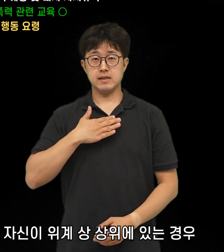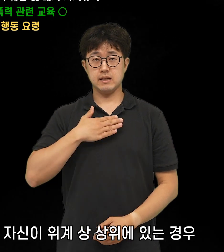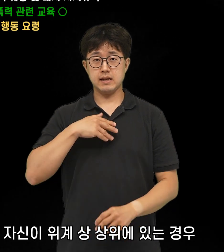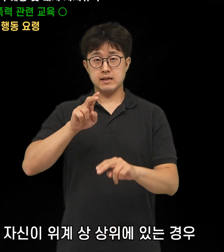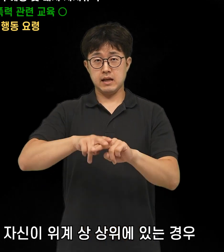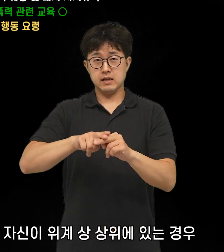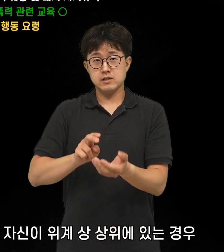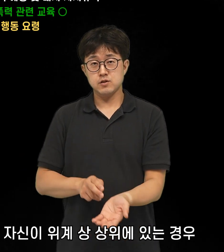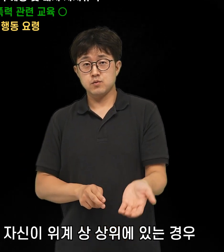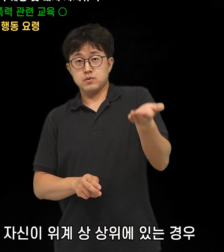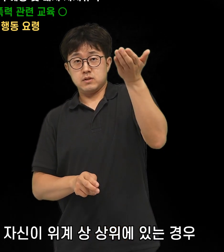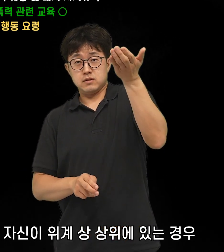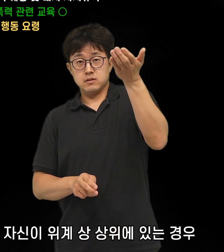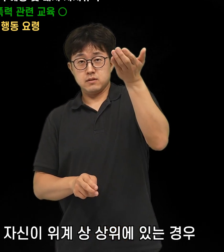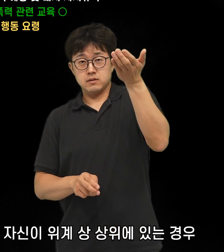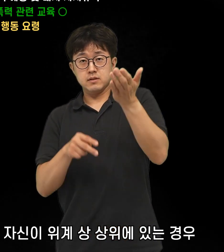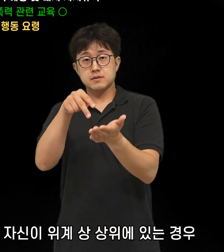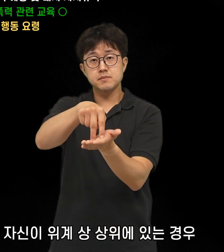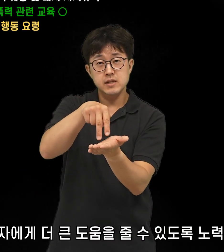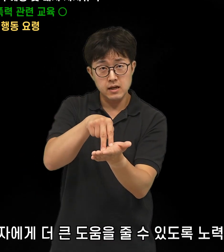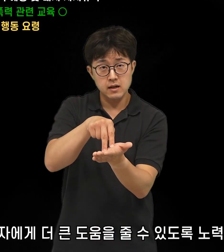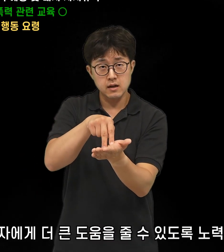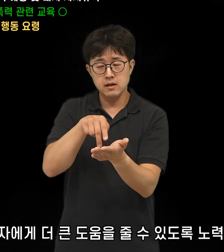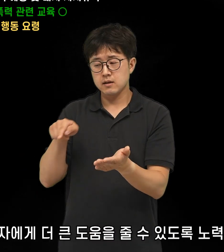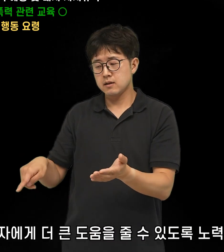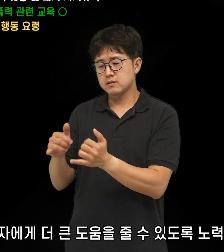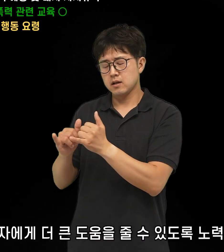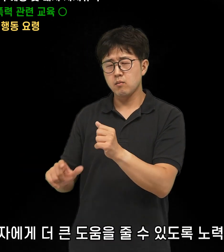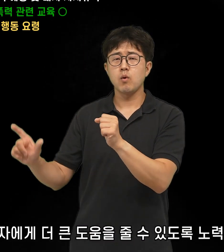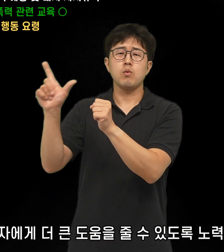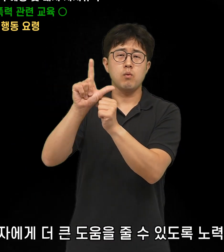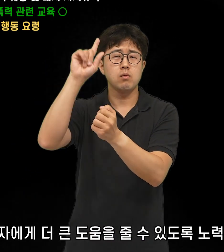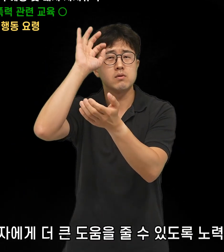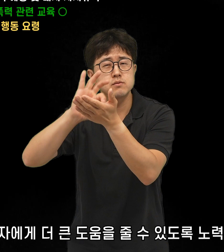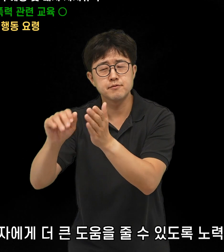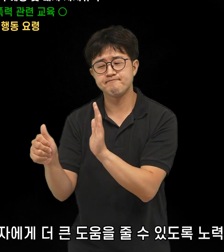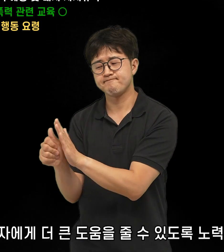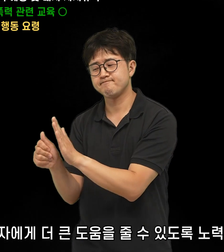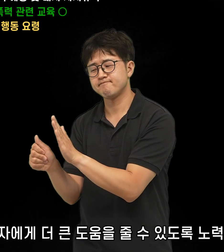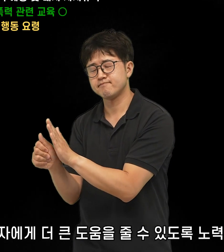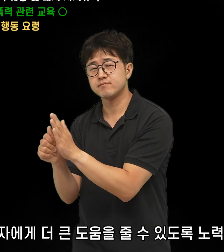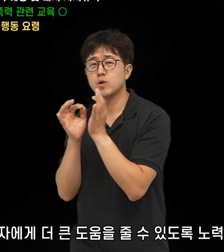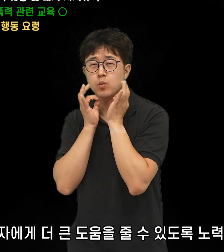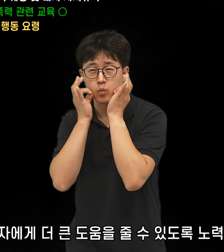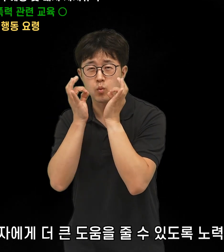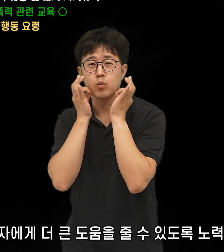위계상 상위에 있는 경우 피해 당사자에게 더 큰 도움을 줄 수 있도록 노력한다.